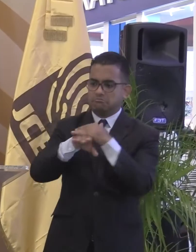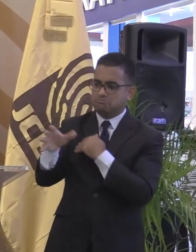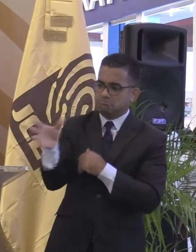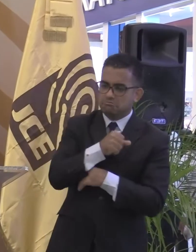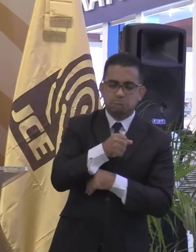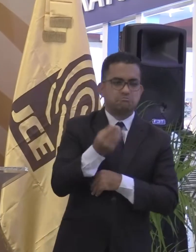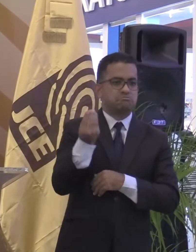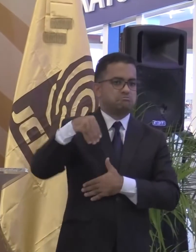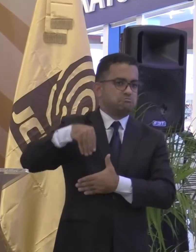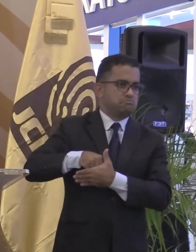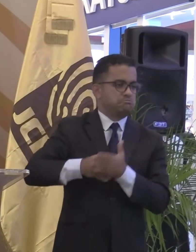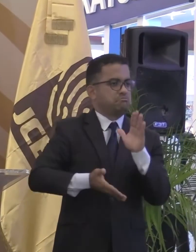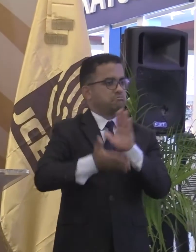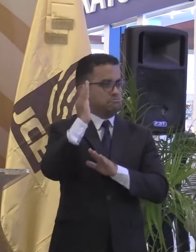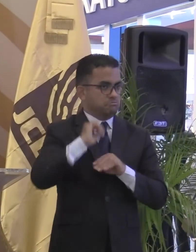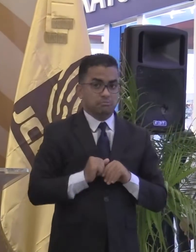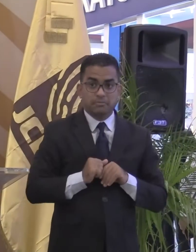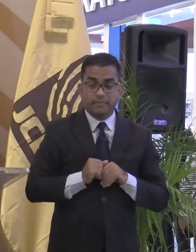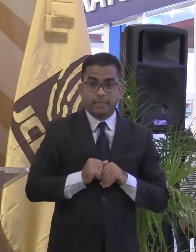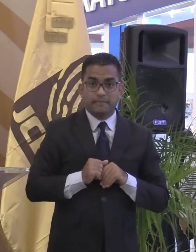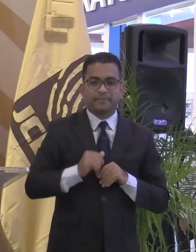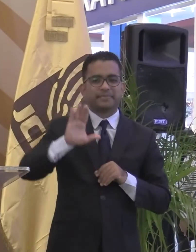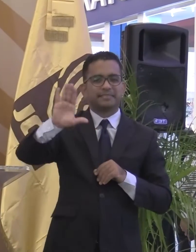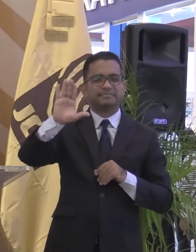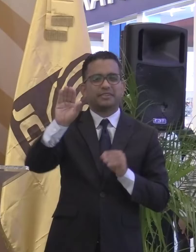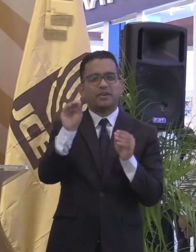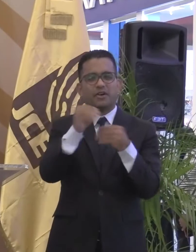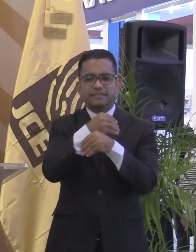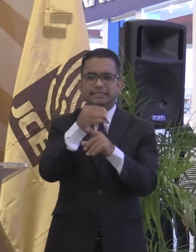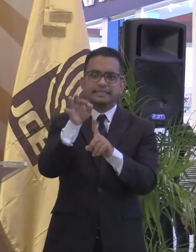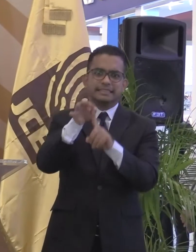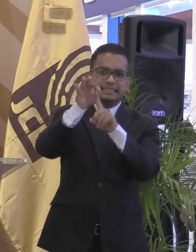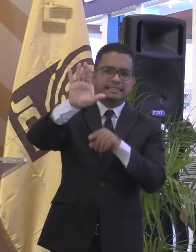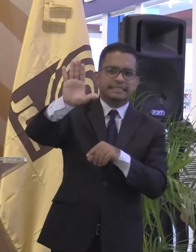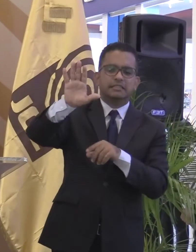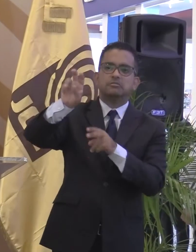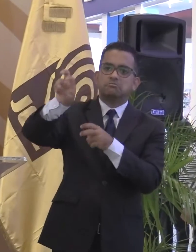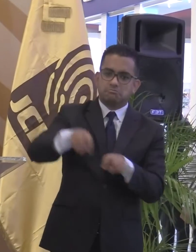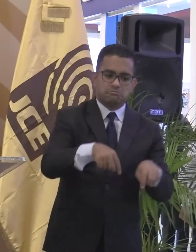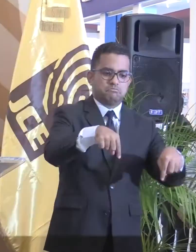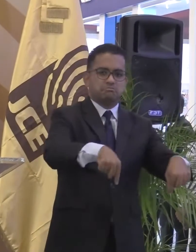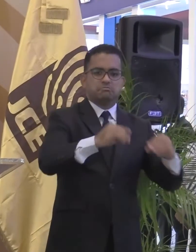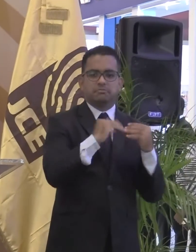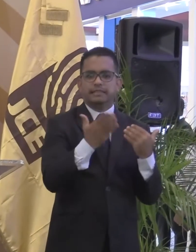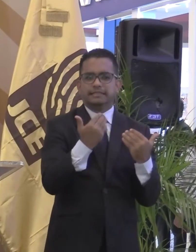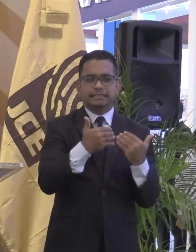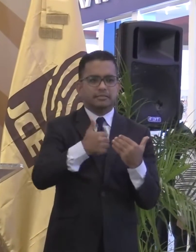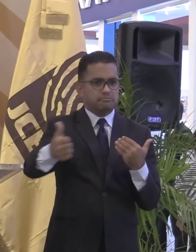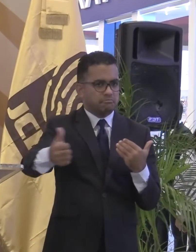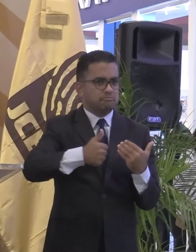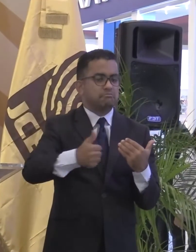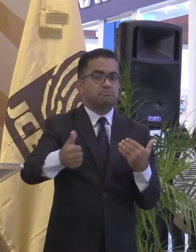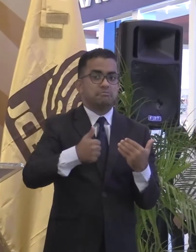a día y servicios que eran exclusivos de la oficialidad del estado civil y los centros de servicios por lo que